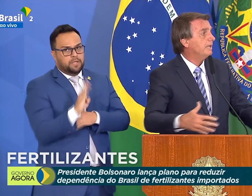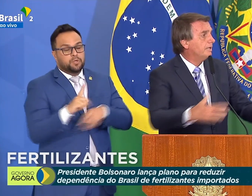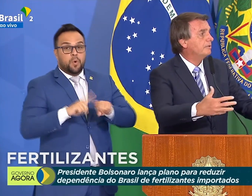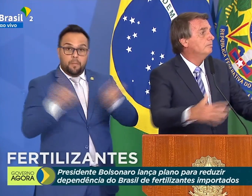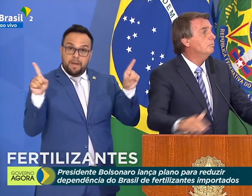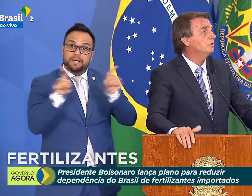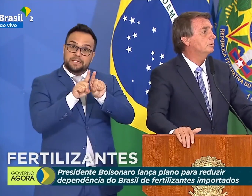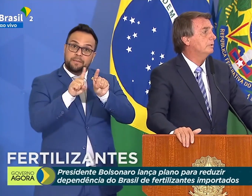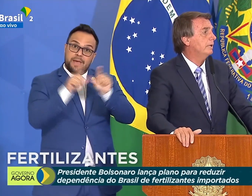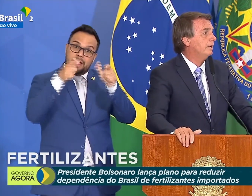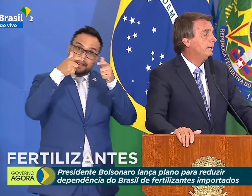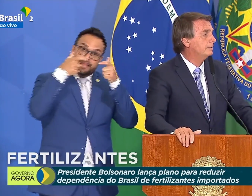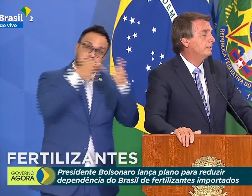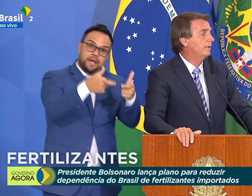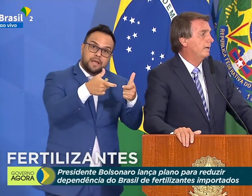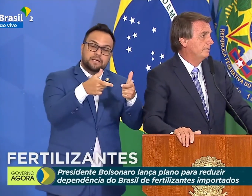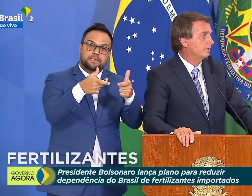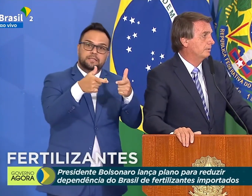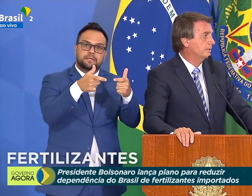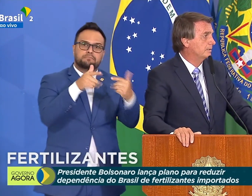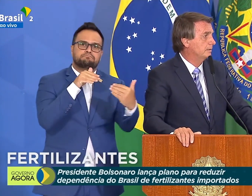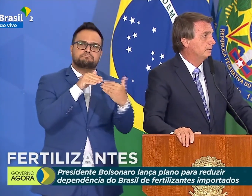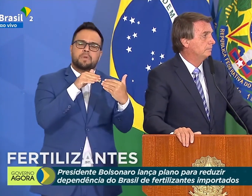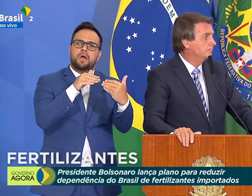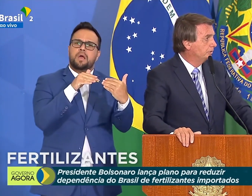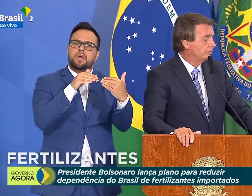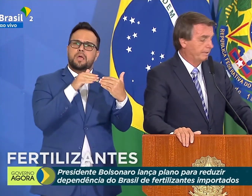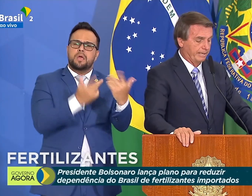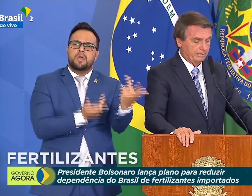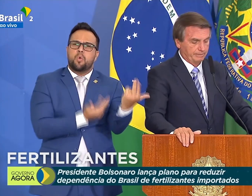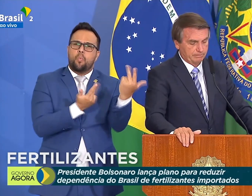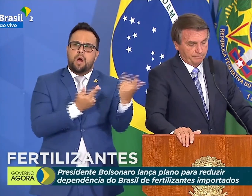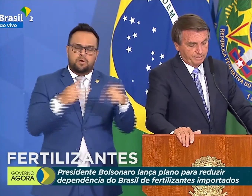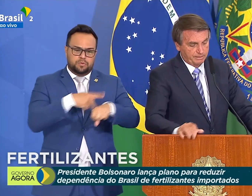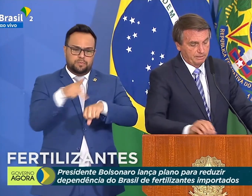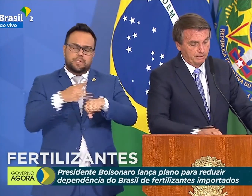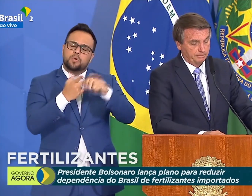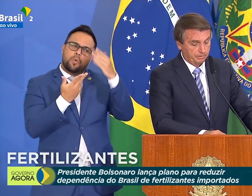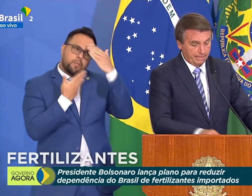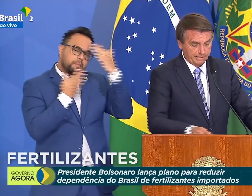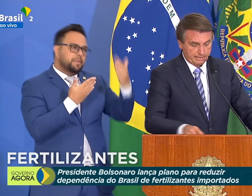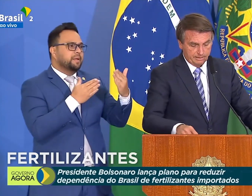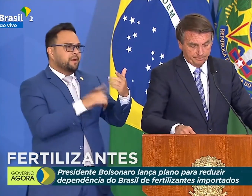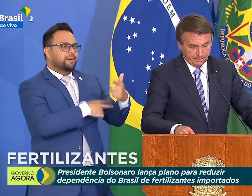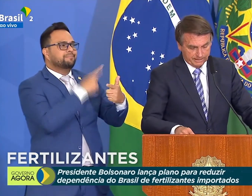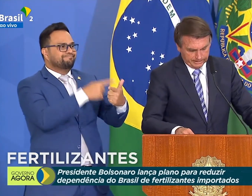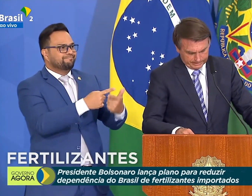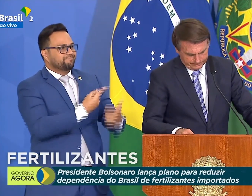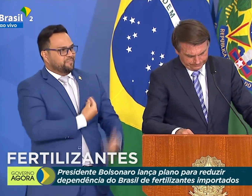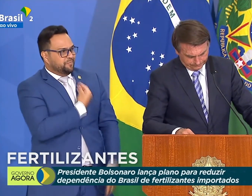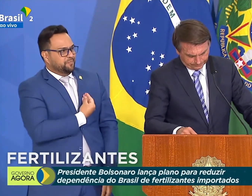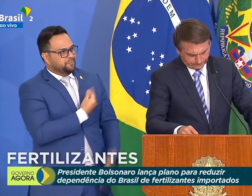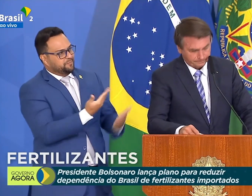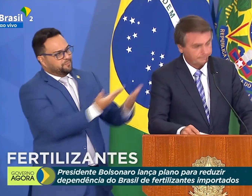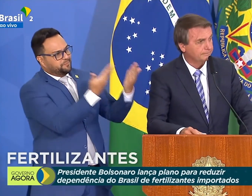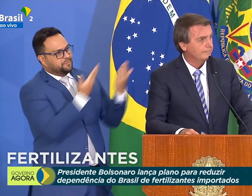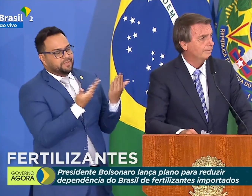como de interesse mútuo entre as nações. Muito obrigado mais uma vez por essa presença.